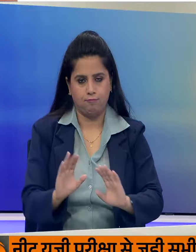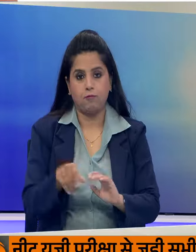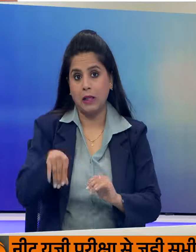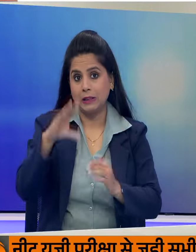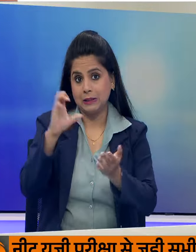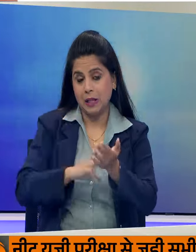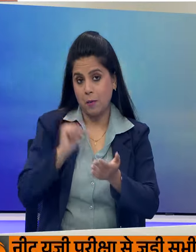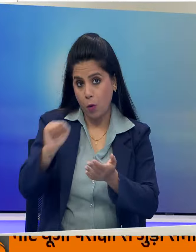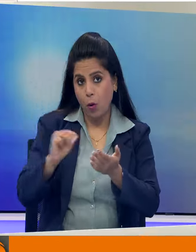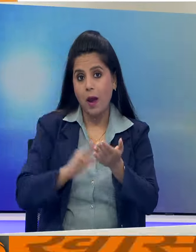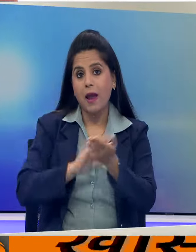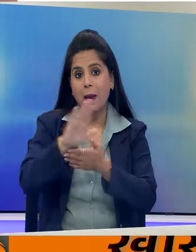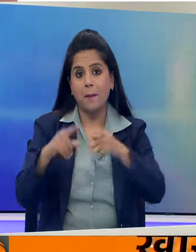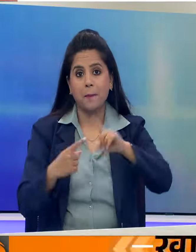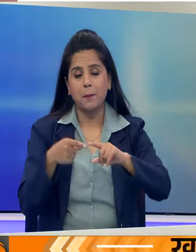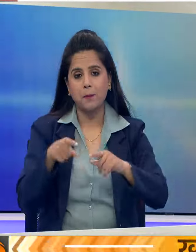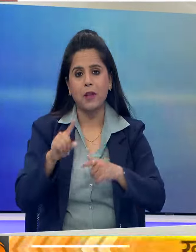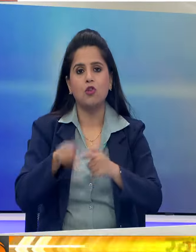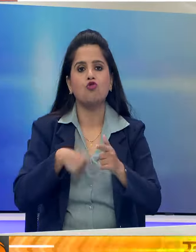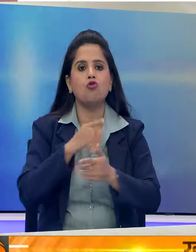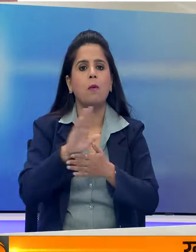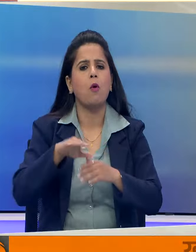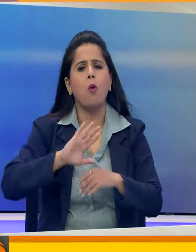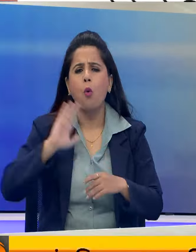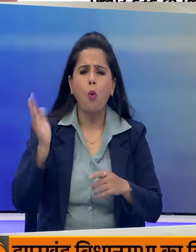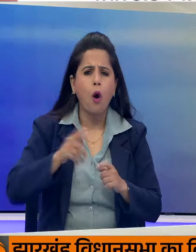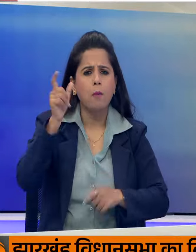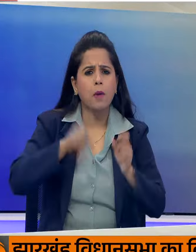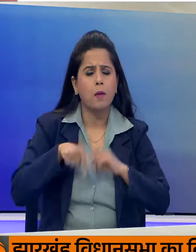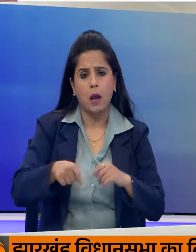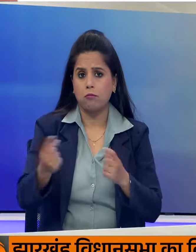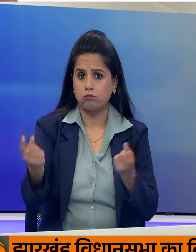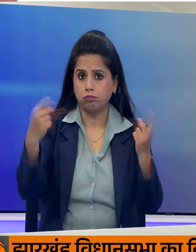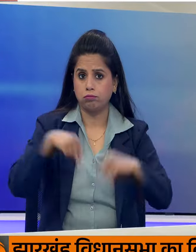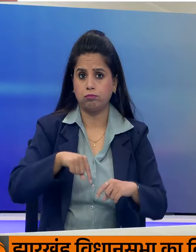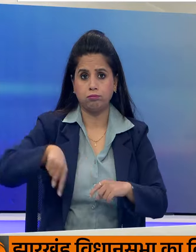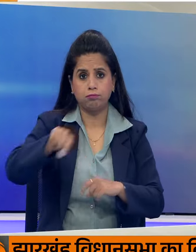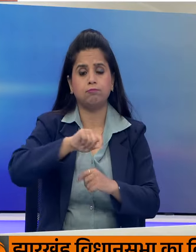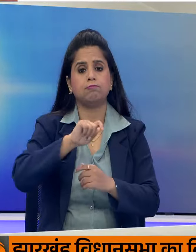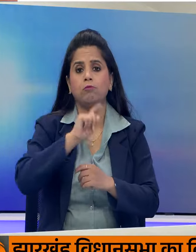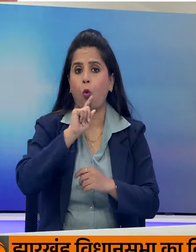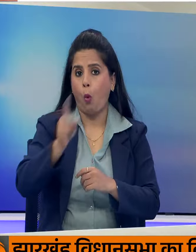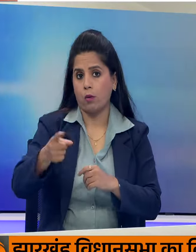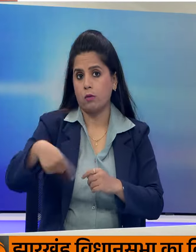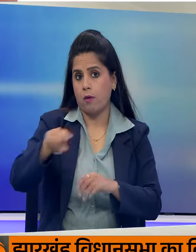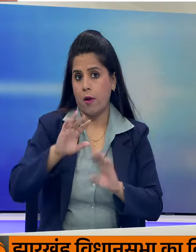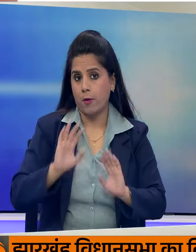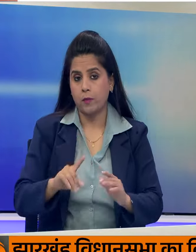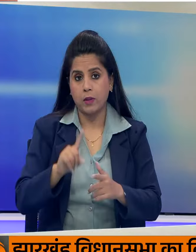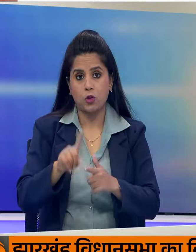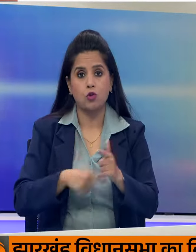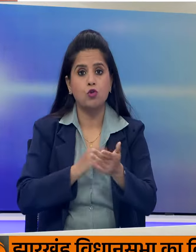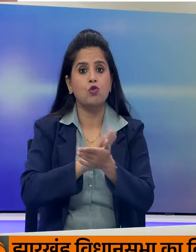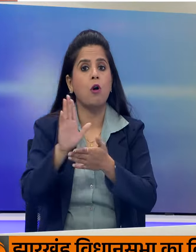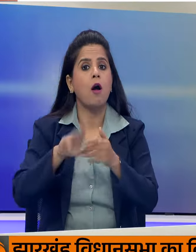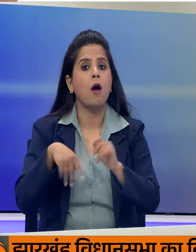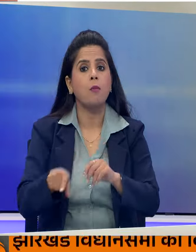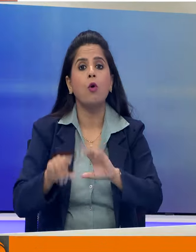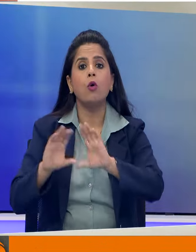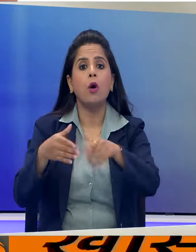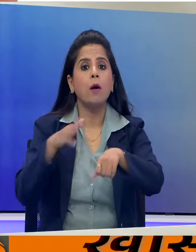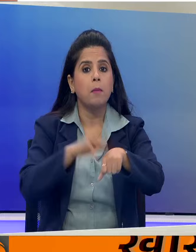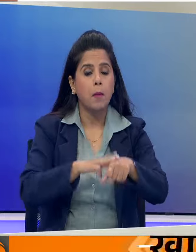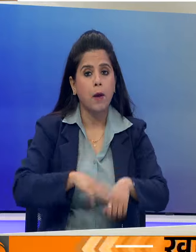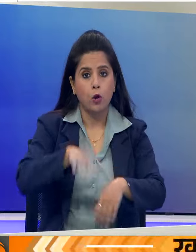मुख्यमंत्री हेमंत सोरेन ने झामुमो के सभी विधायकों को सदन में मौजूद रहने का निर्देश दिया है। झामुमो के सहयोगी दलों